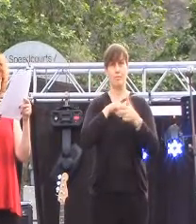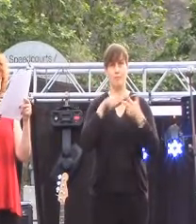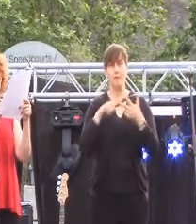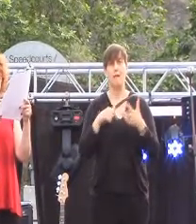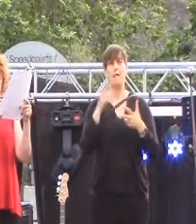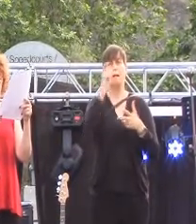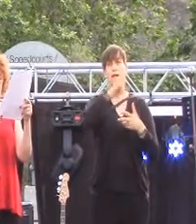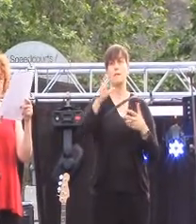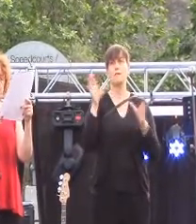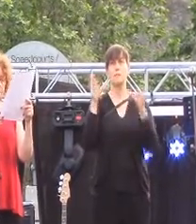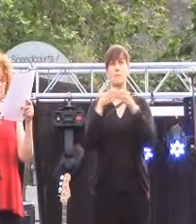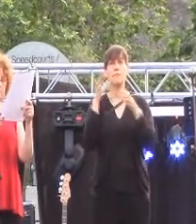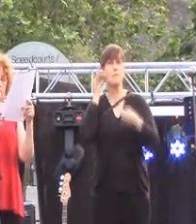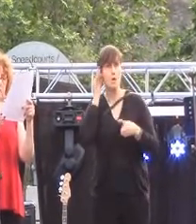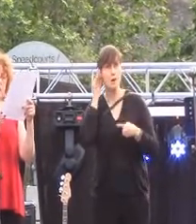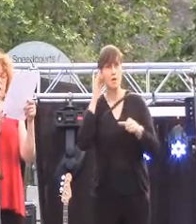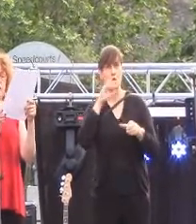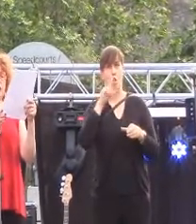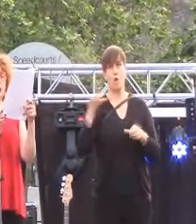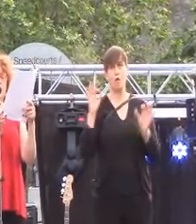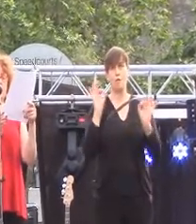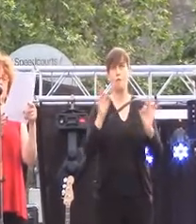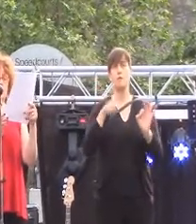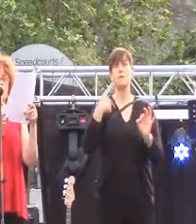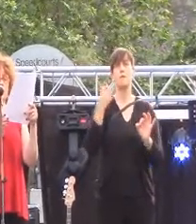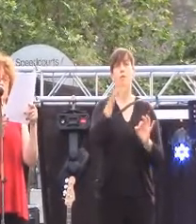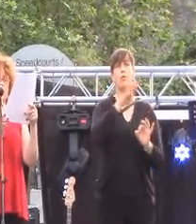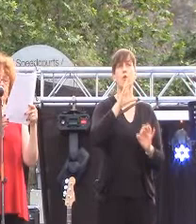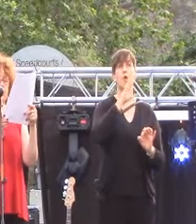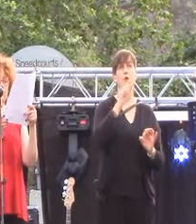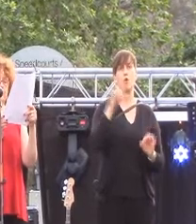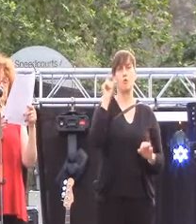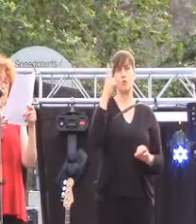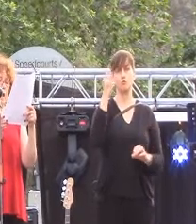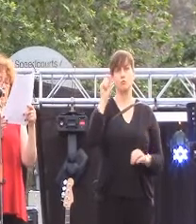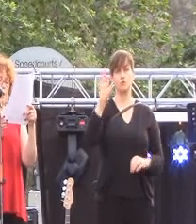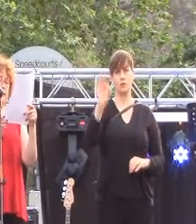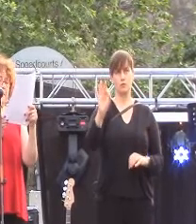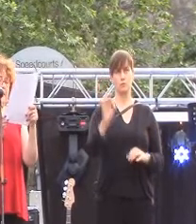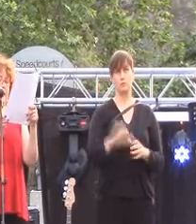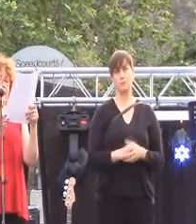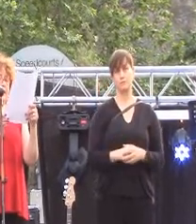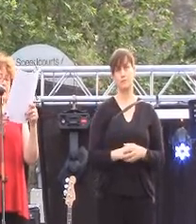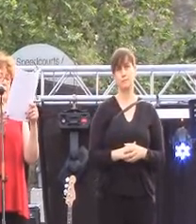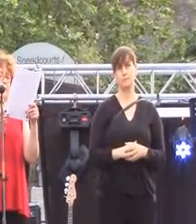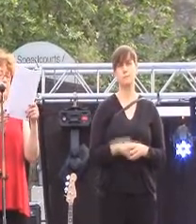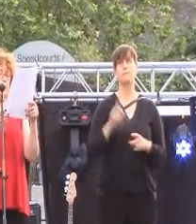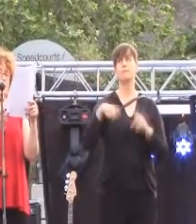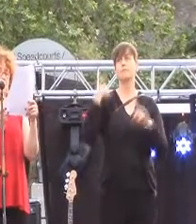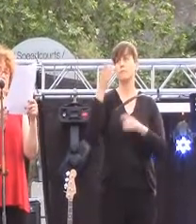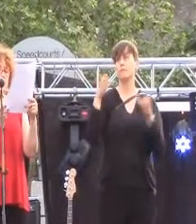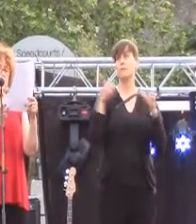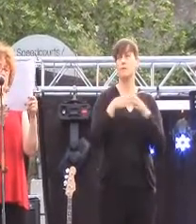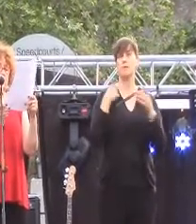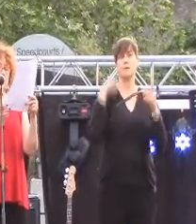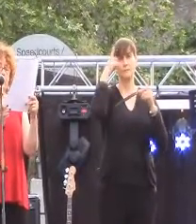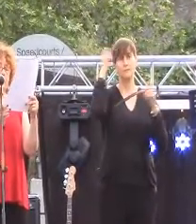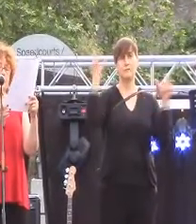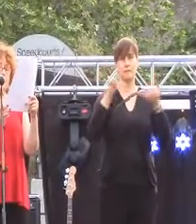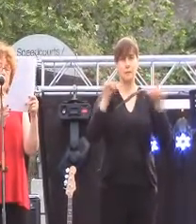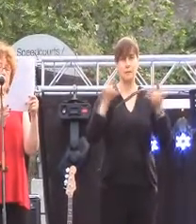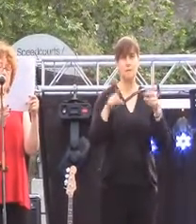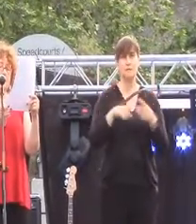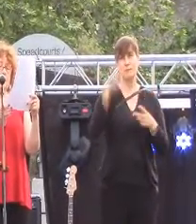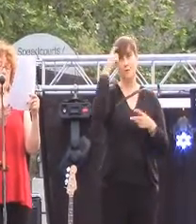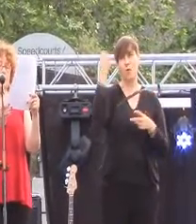de Dones del Coll i el Coll 2.0. També a Graciamont Televisió, on